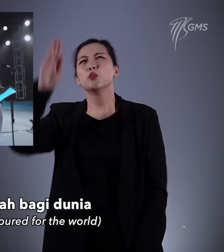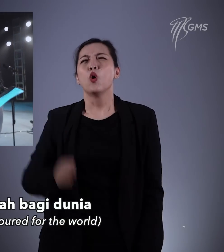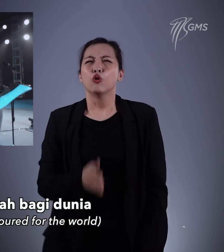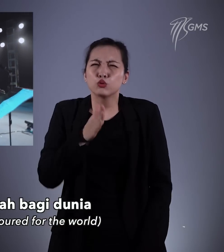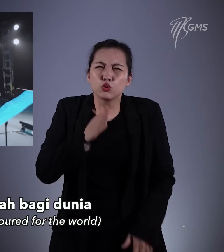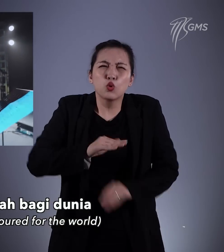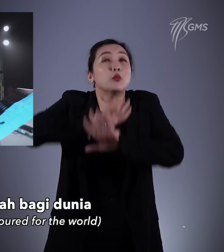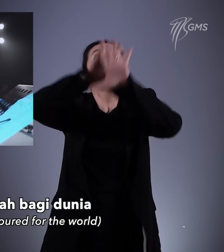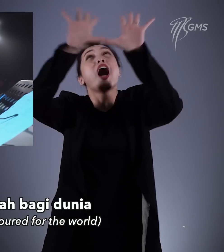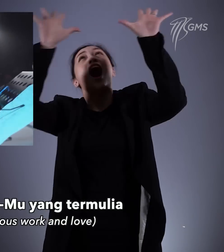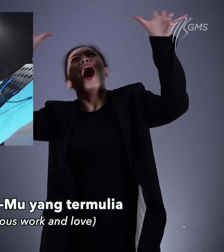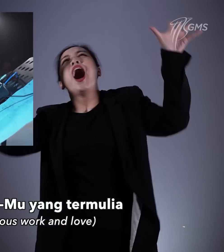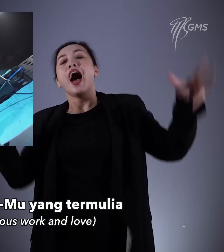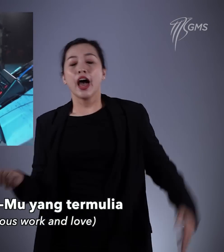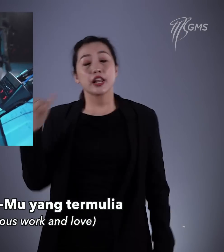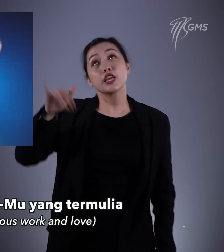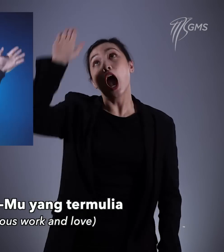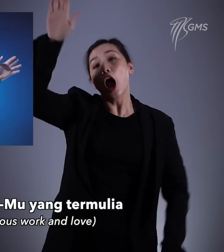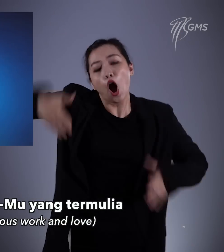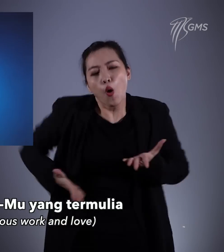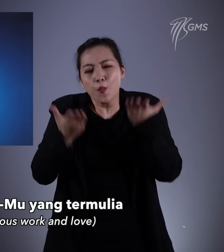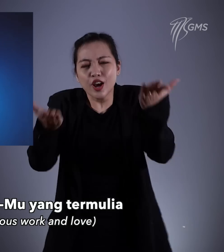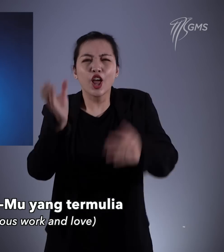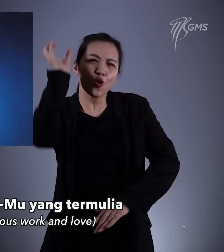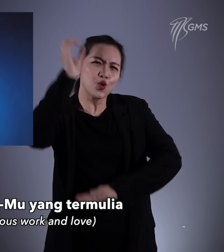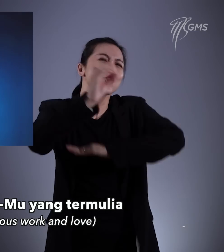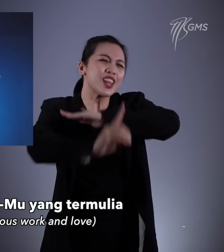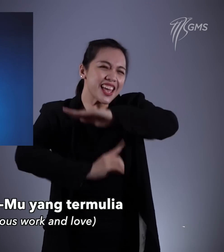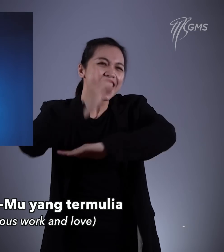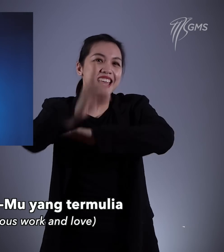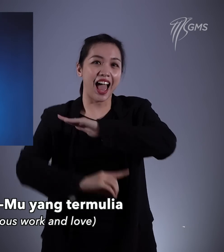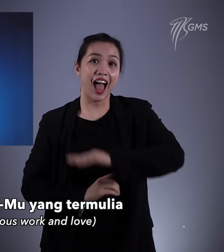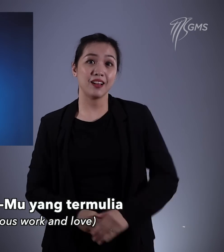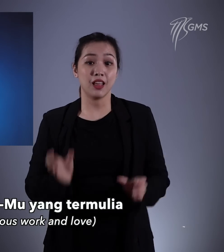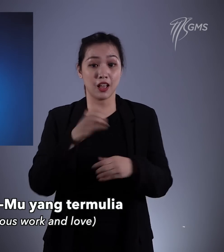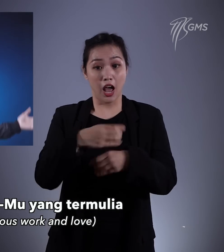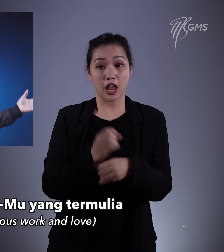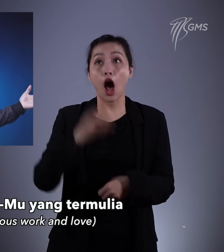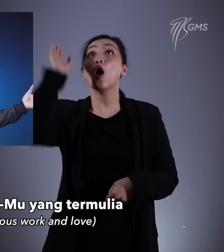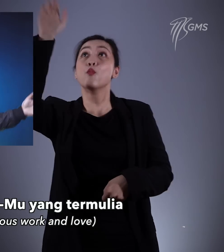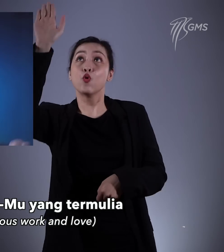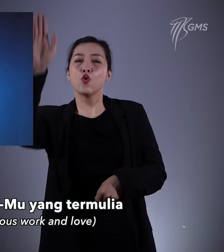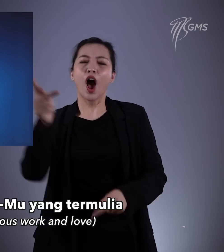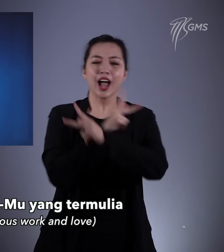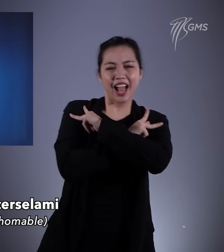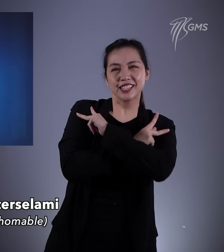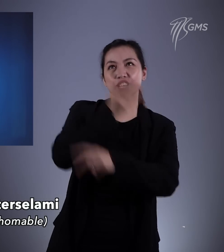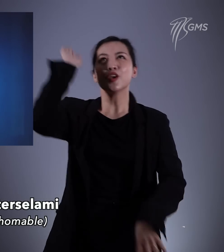Begitu besar kasih Kau tercurah bagi dunia,